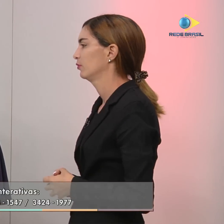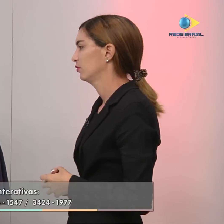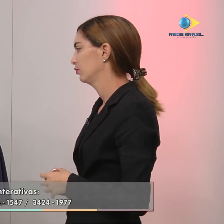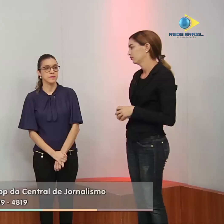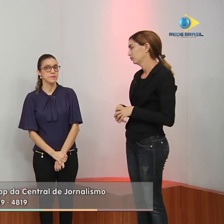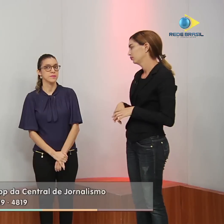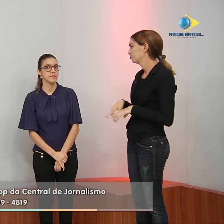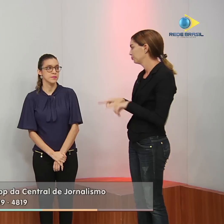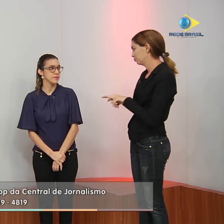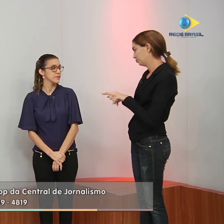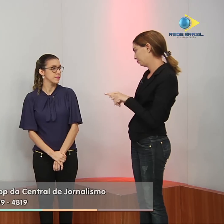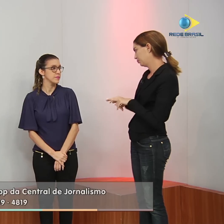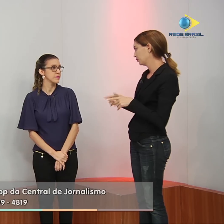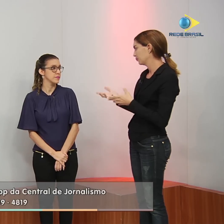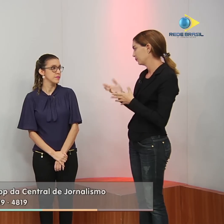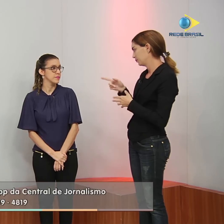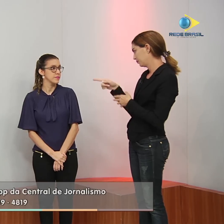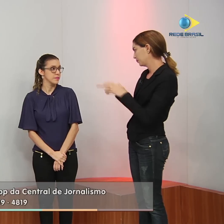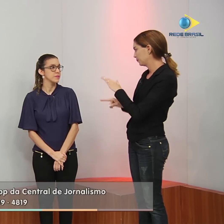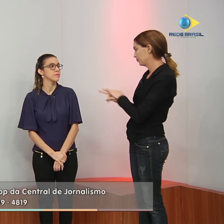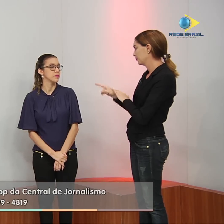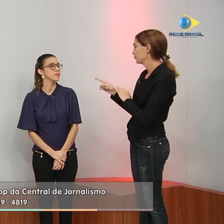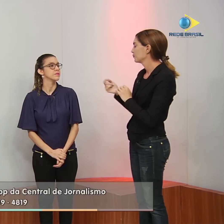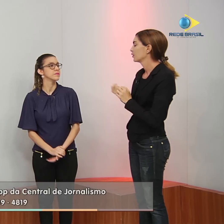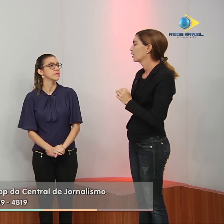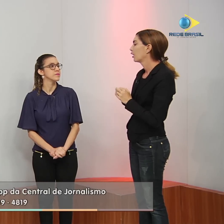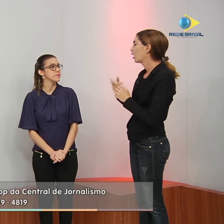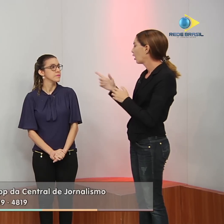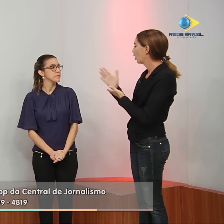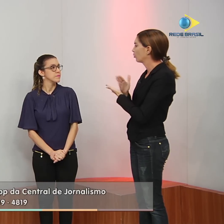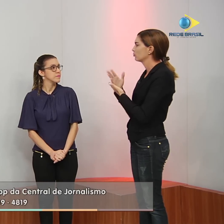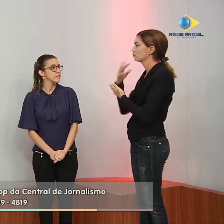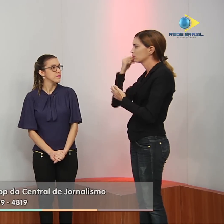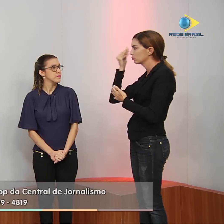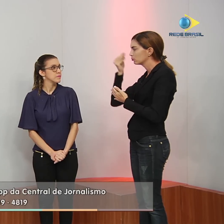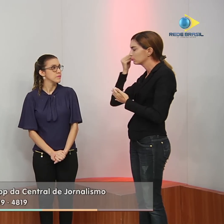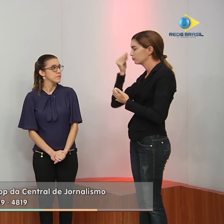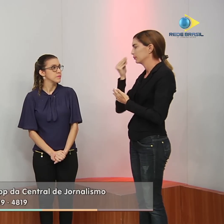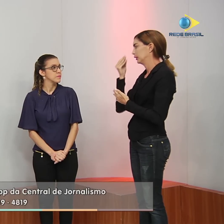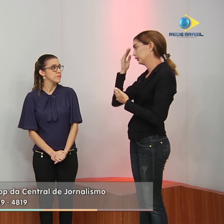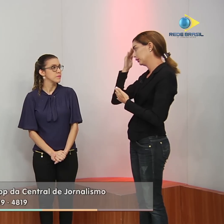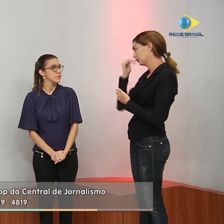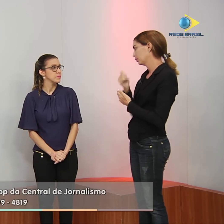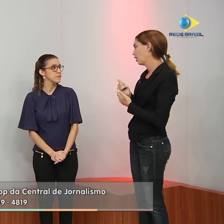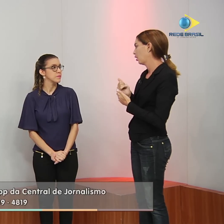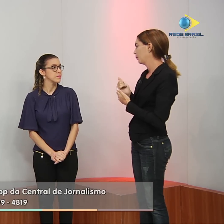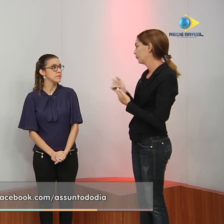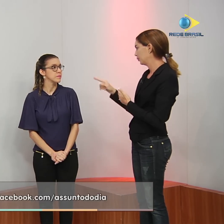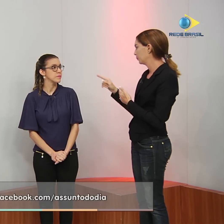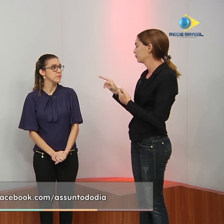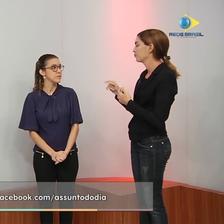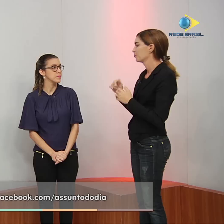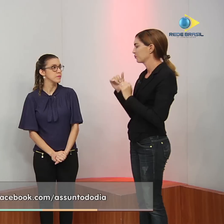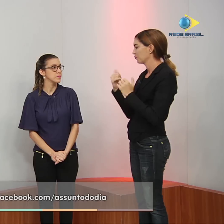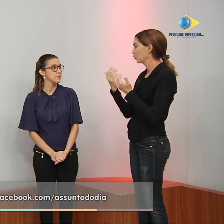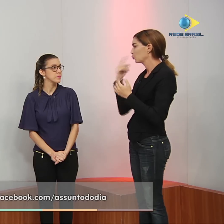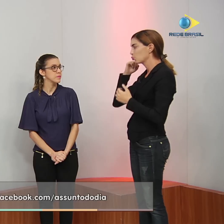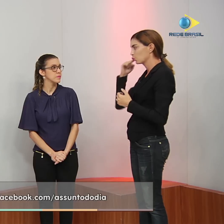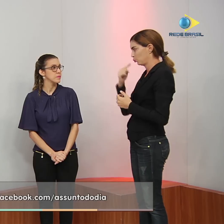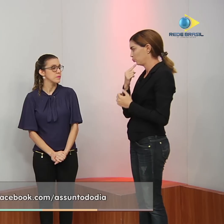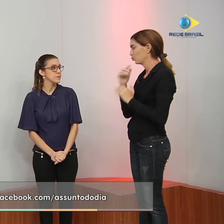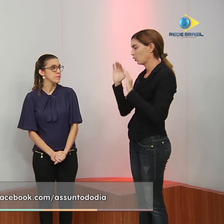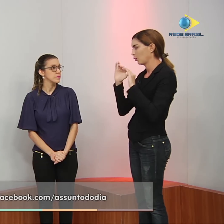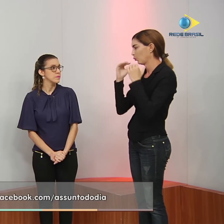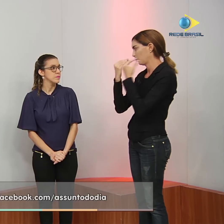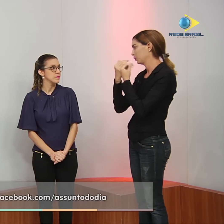aqui saber da Roberta algumas experiências. Por exemplo, a gente sabe que o público, o público surdo,